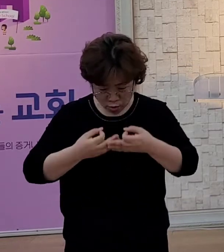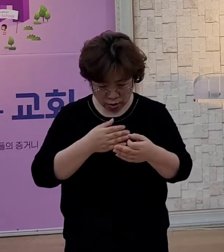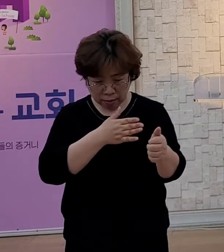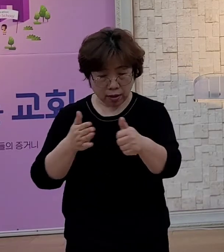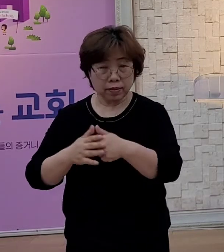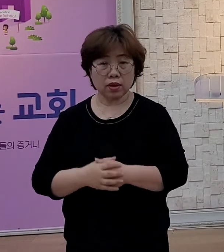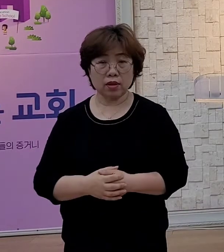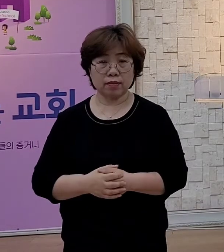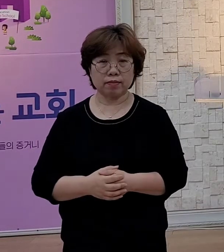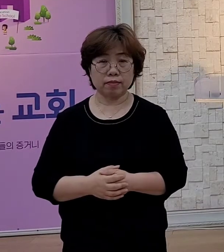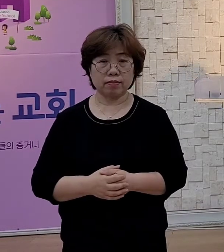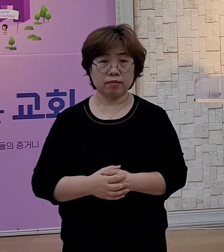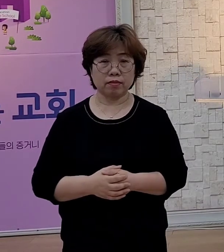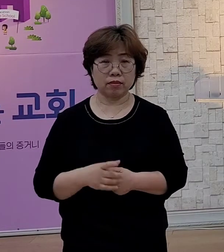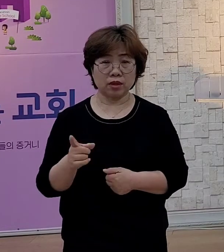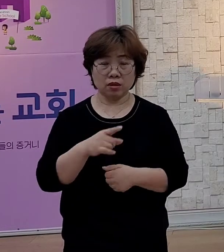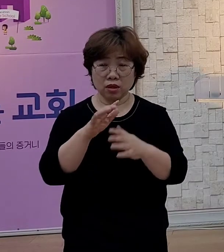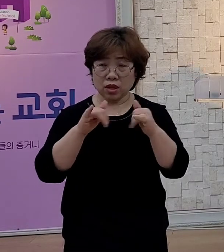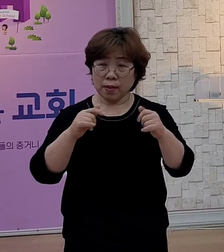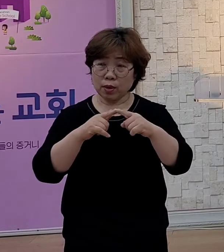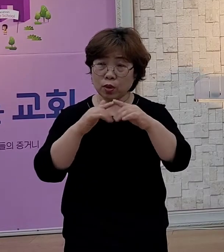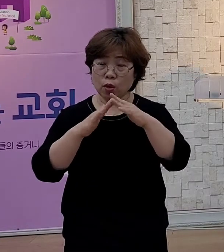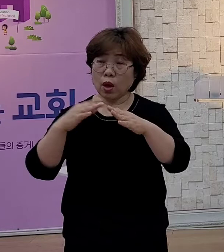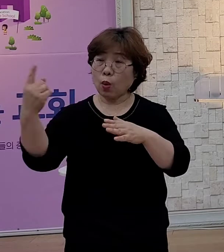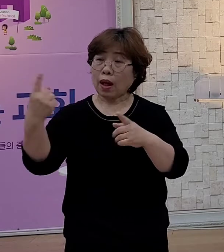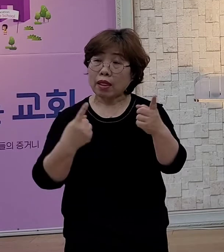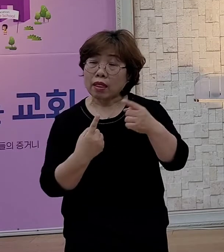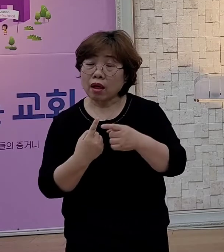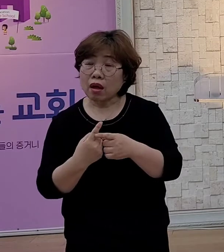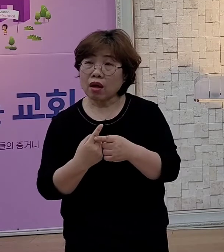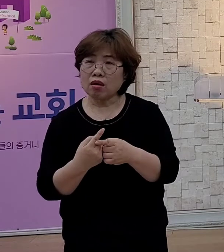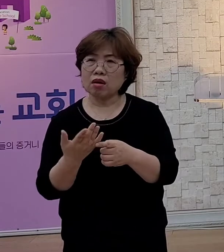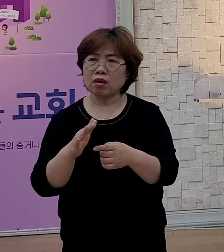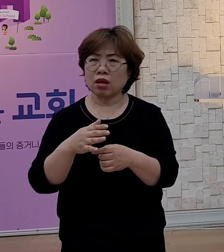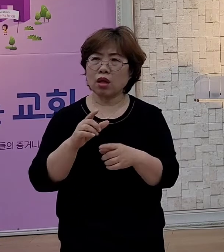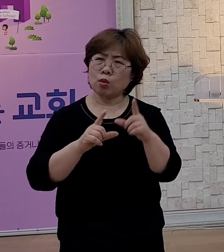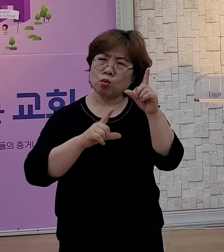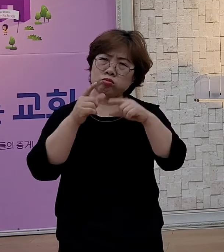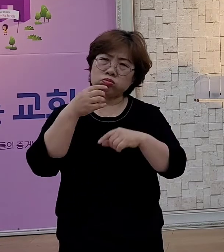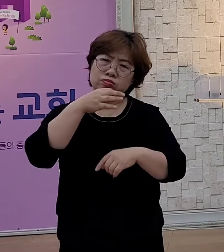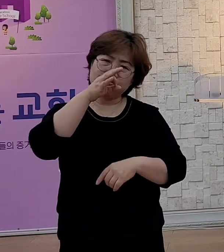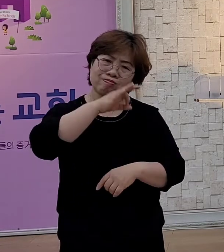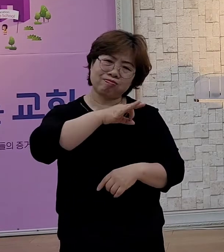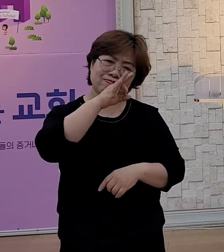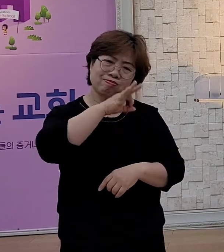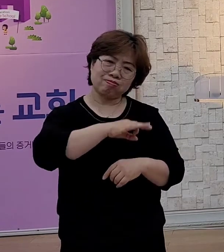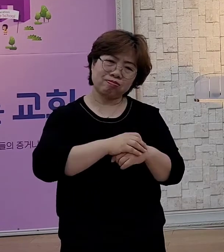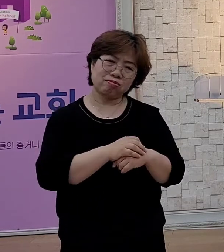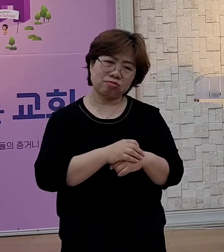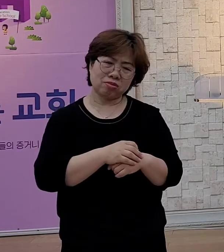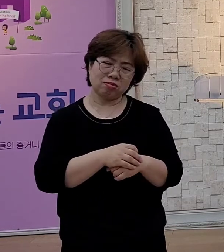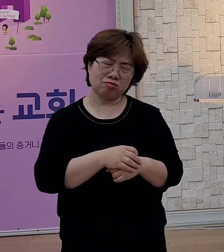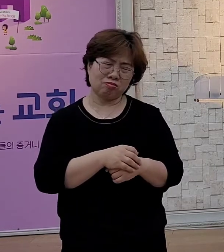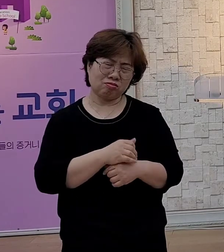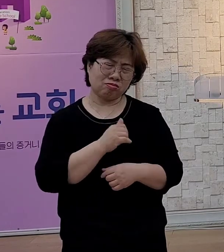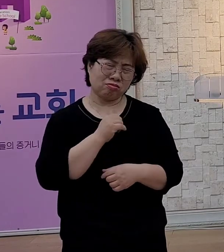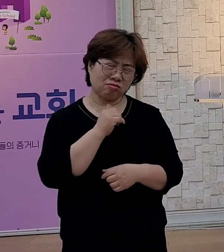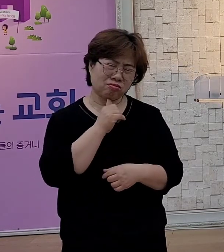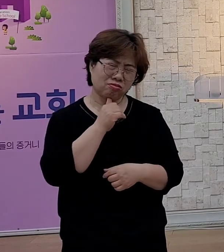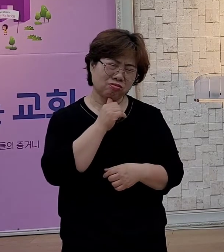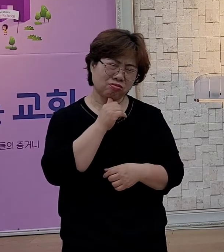어떤 사람이 교회에 나왔어요. 근데 모습이 초라하기가 그지없습니다.